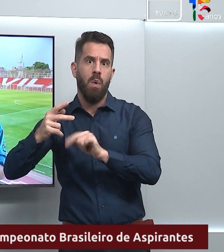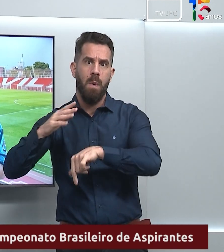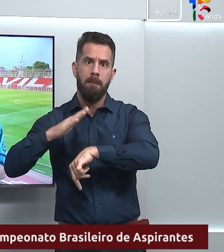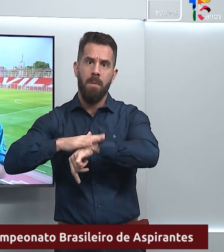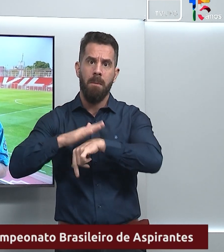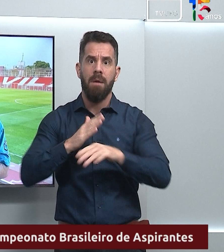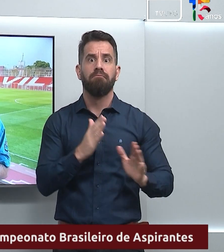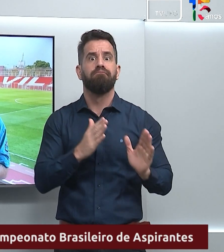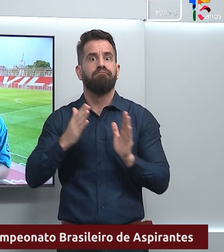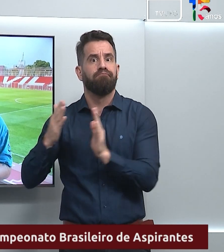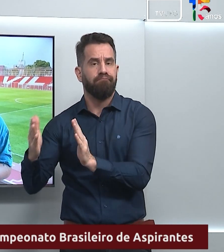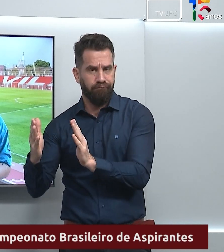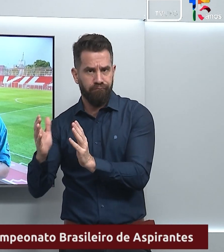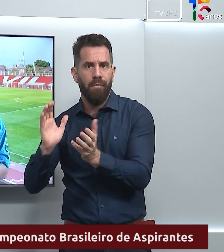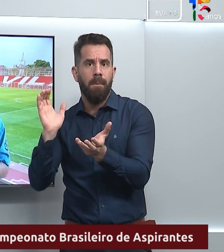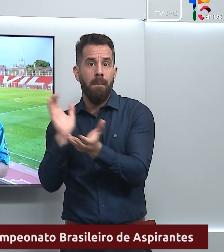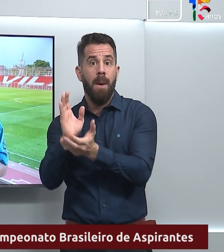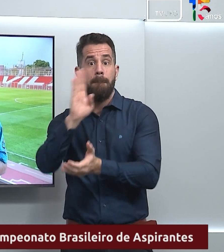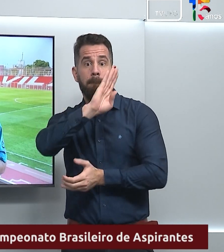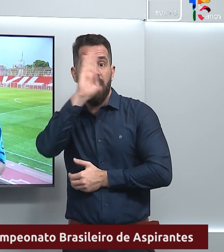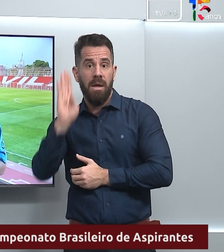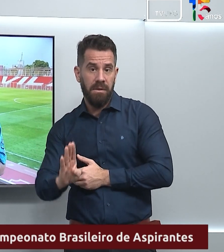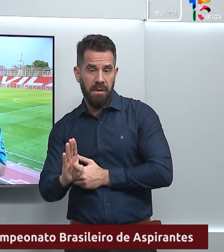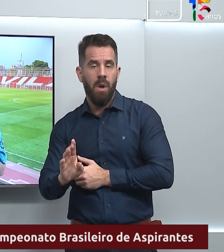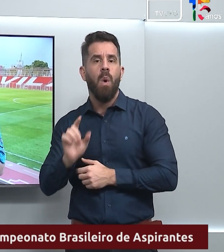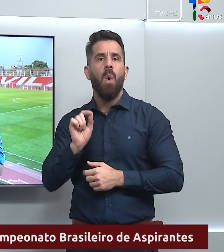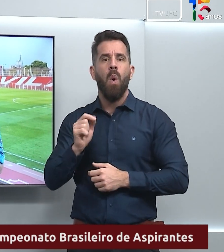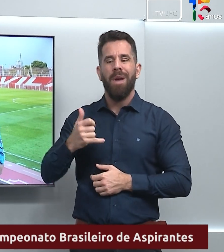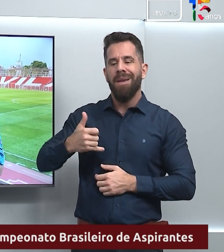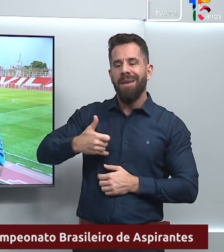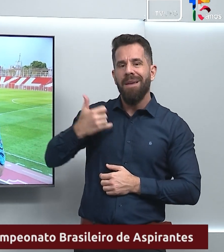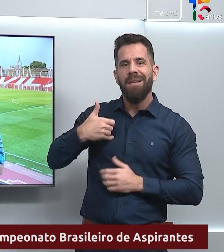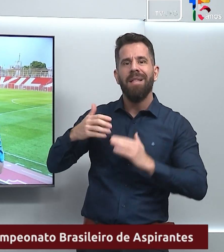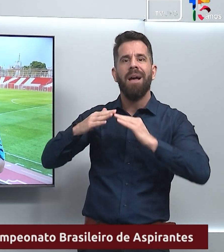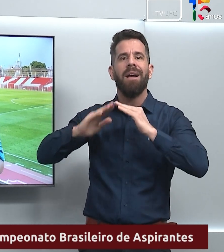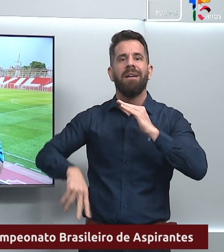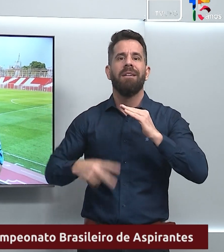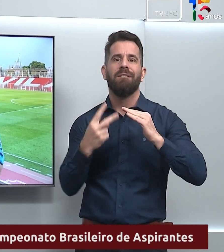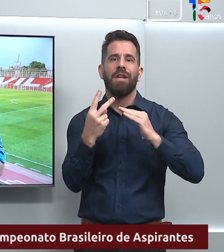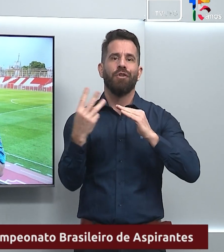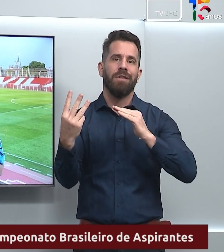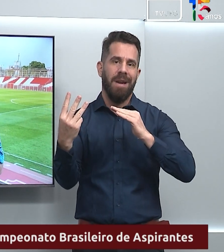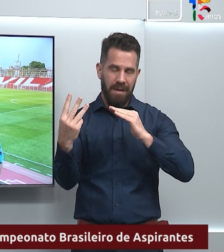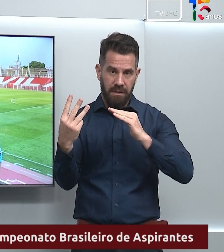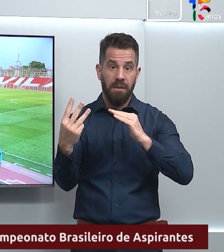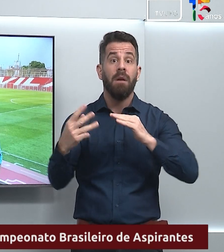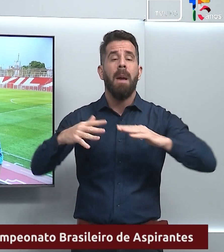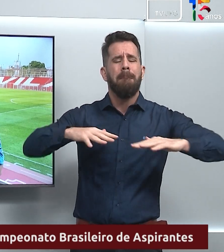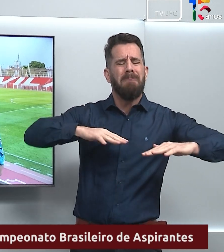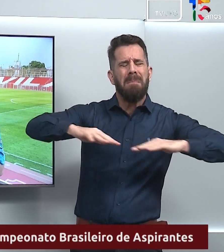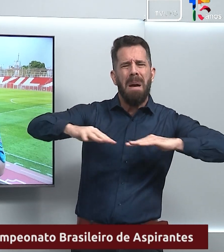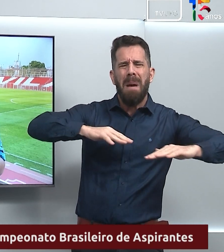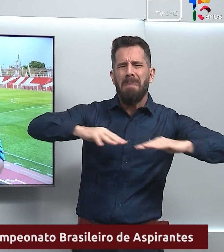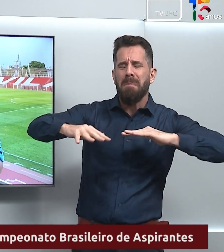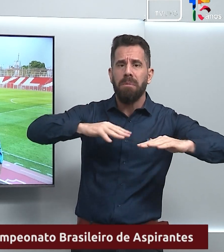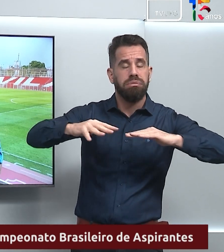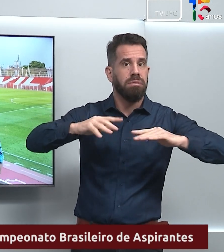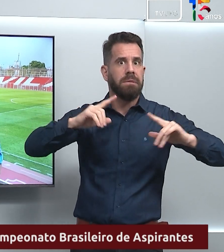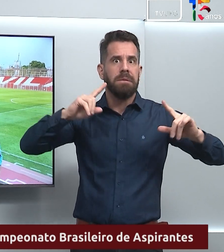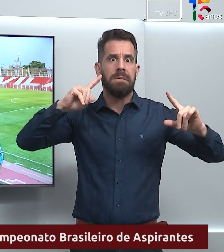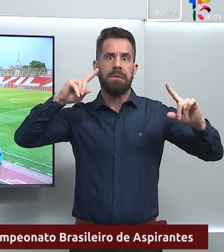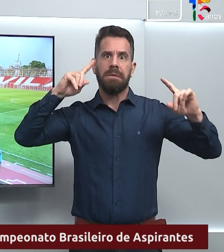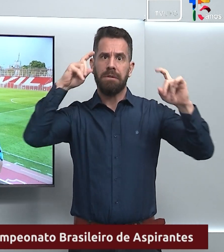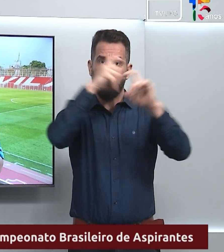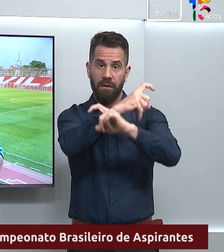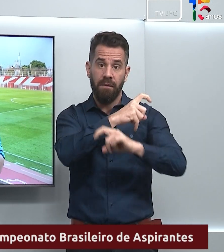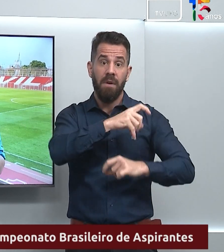Brasileiro de Aspirantes, que se baseia nas categorias sub-23 das equipes. O jogo foi bem acirrado no primeiro tempo, onde Vila Nova e Criciúma